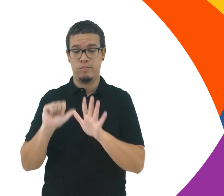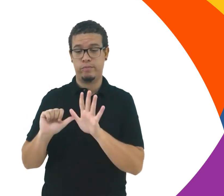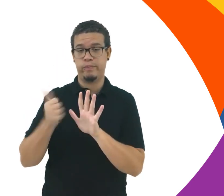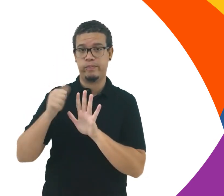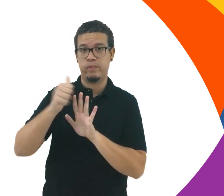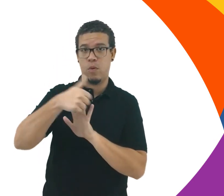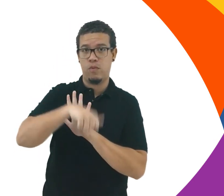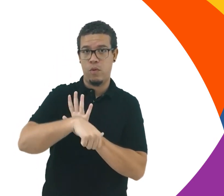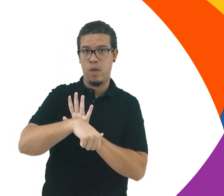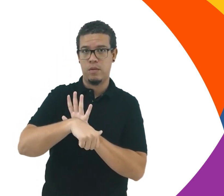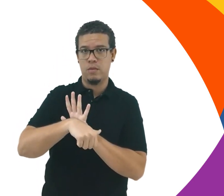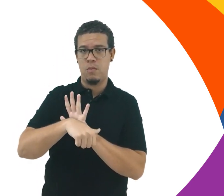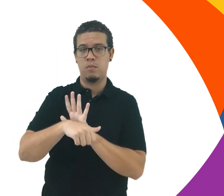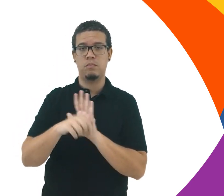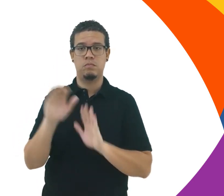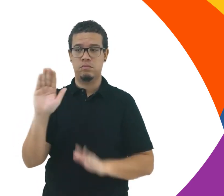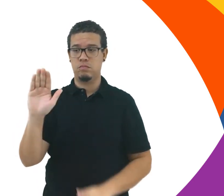observem essa configuração de mão,